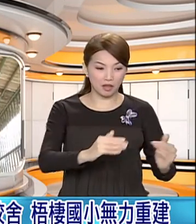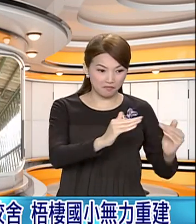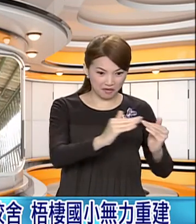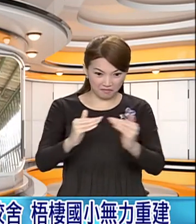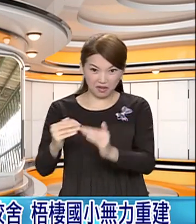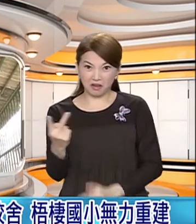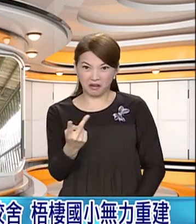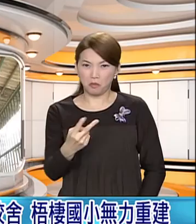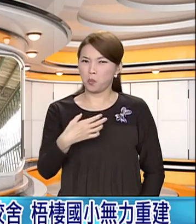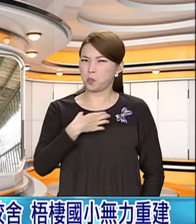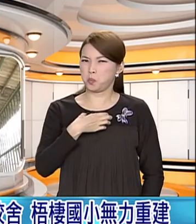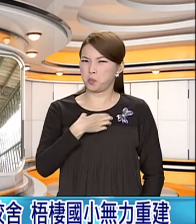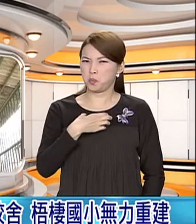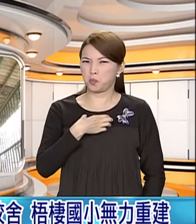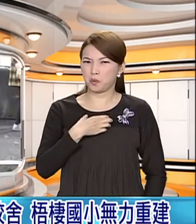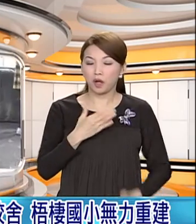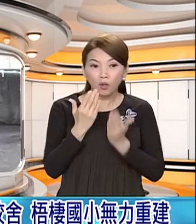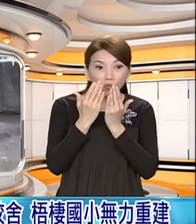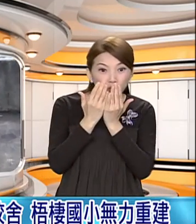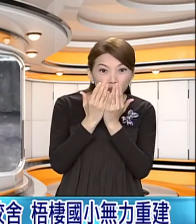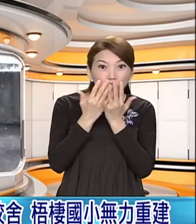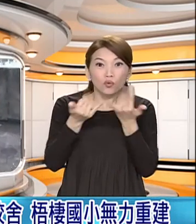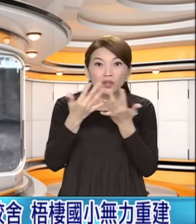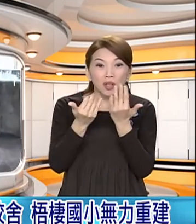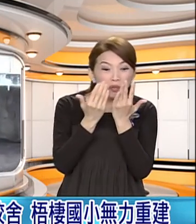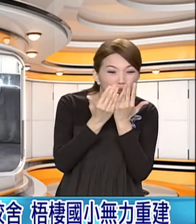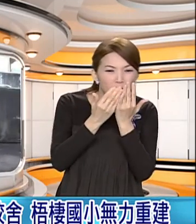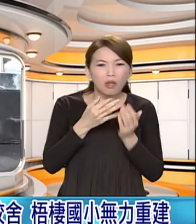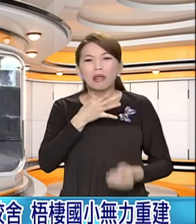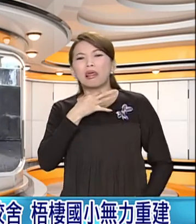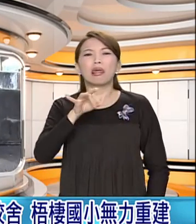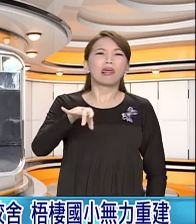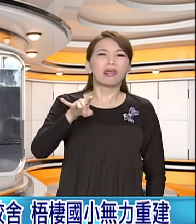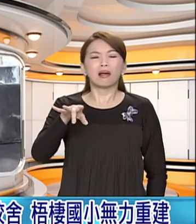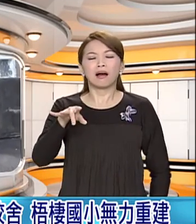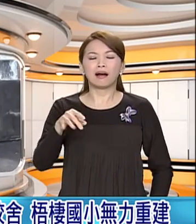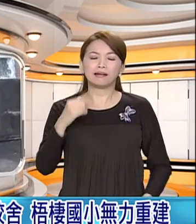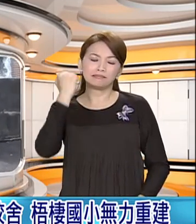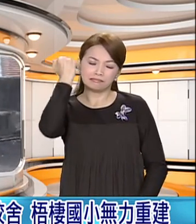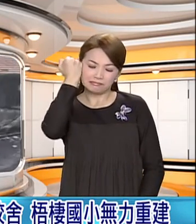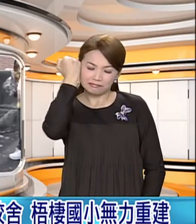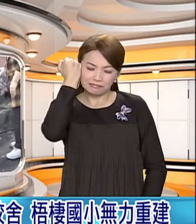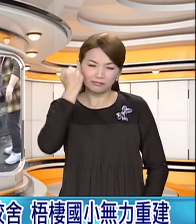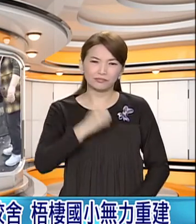楼，学生们没有地方上课，苦不堪言。